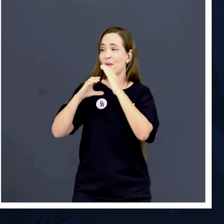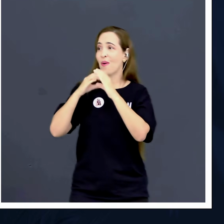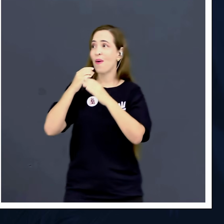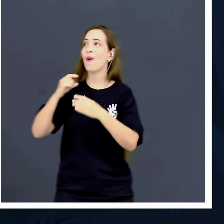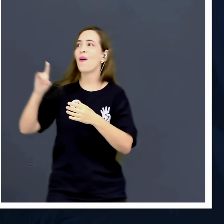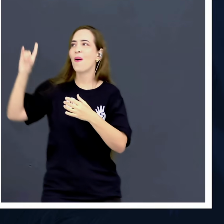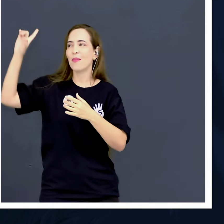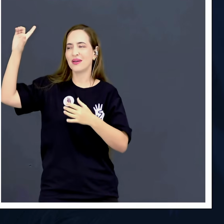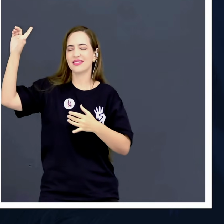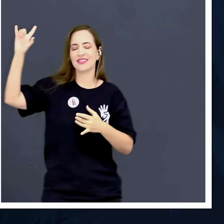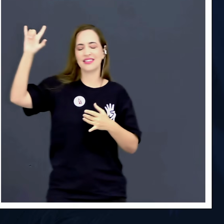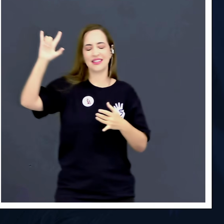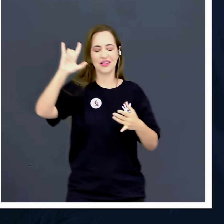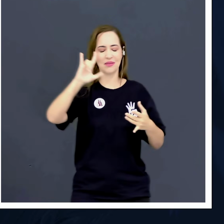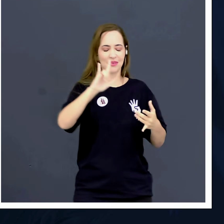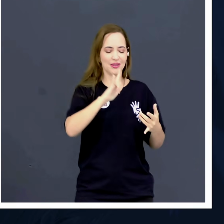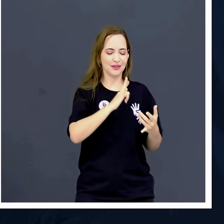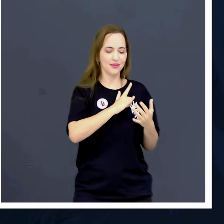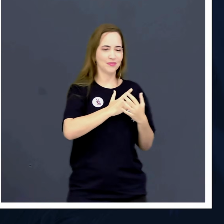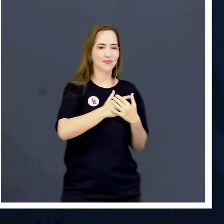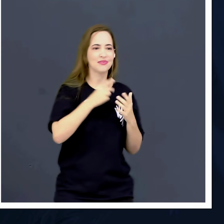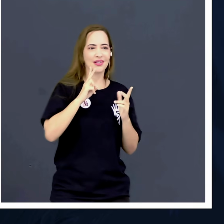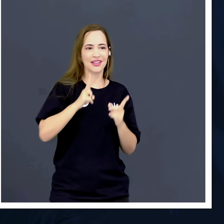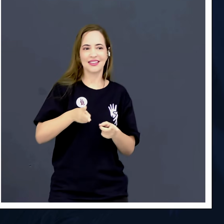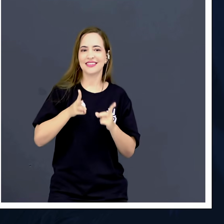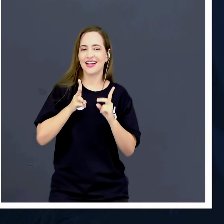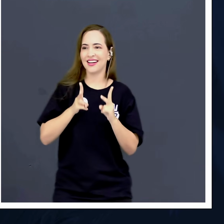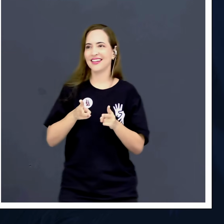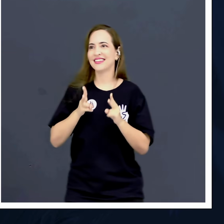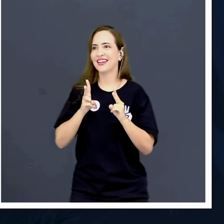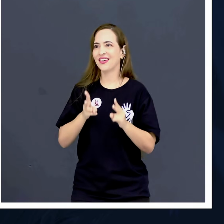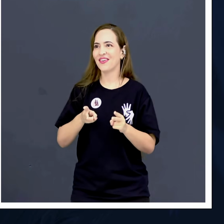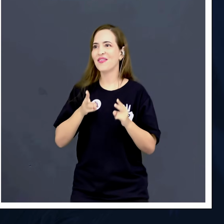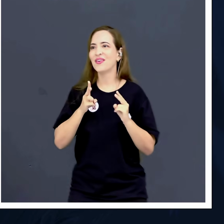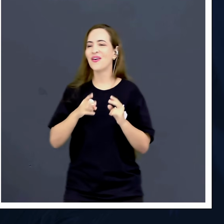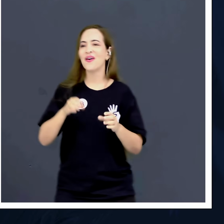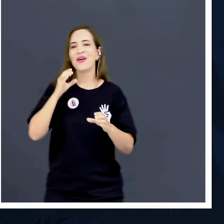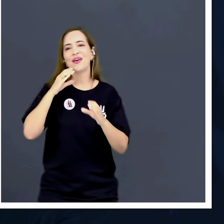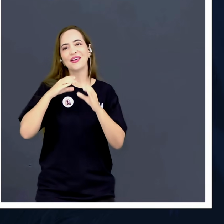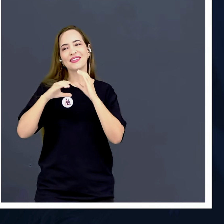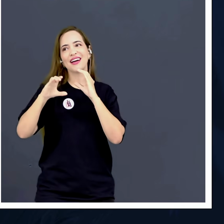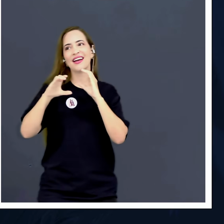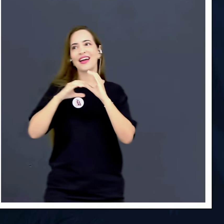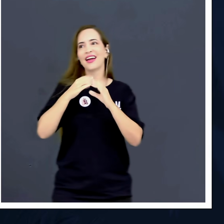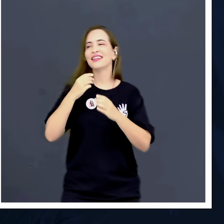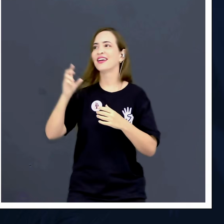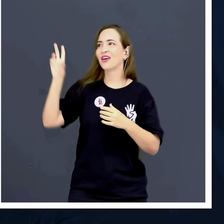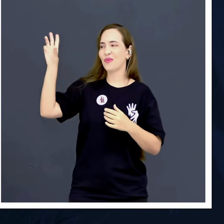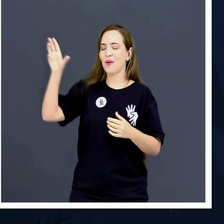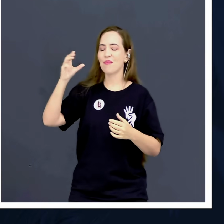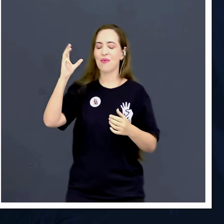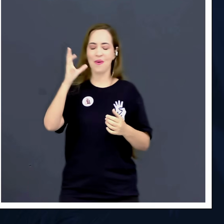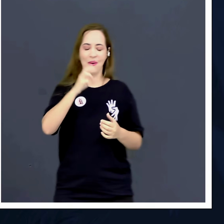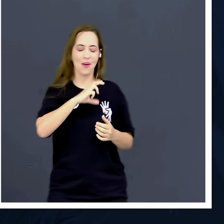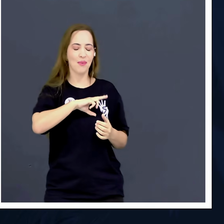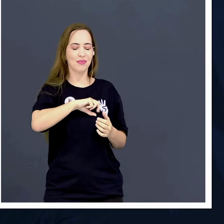teu amor pra sempre. Cantarei teu amor pra